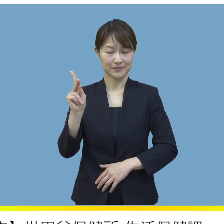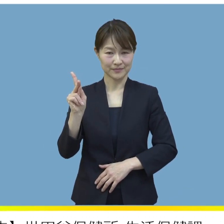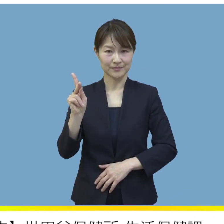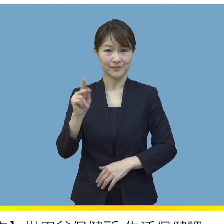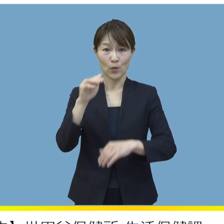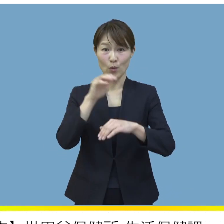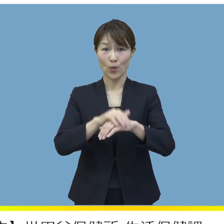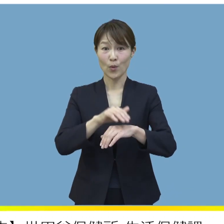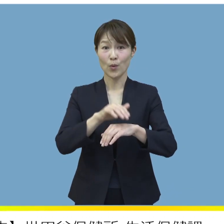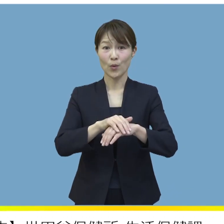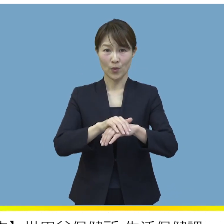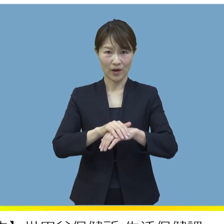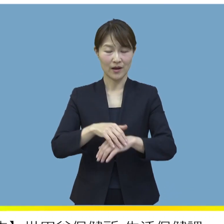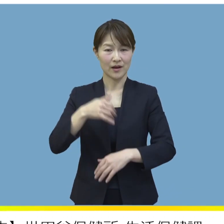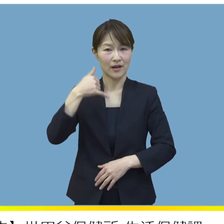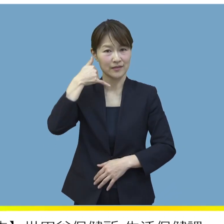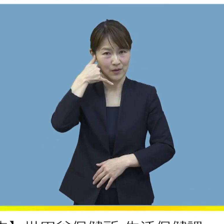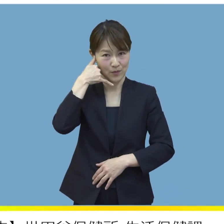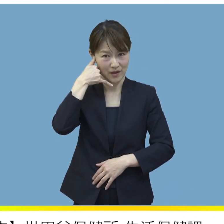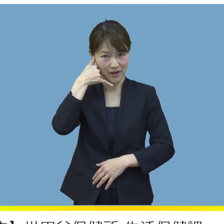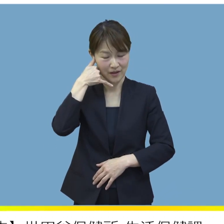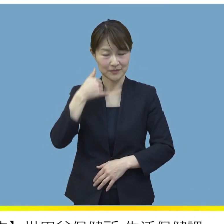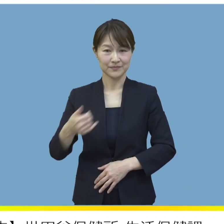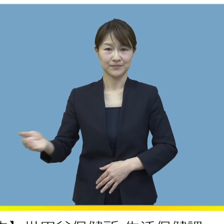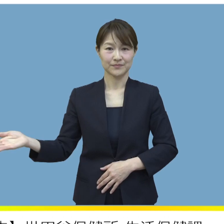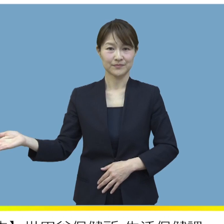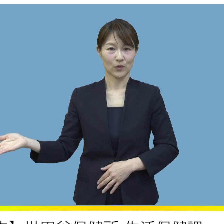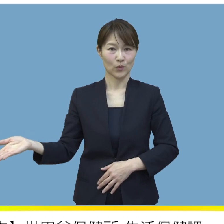電話5432